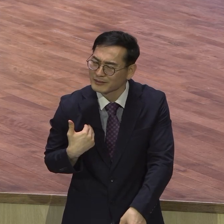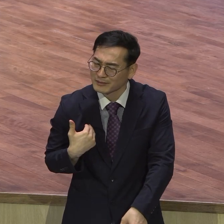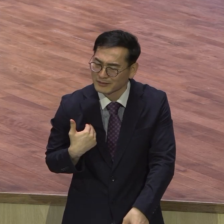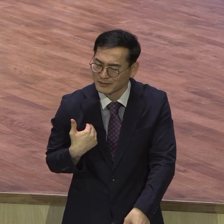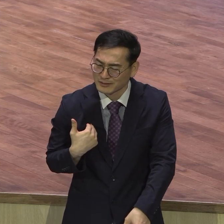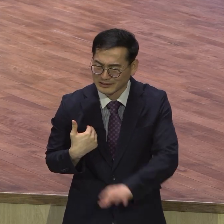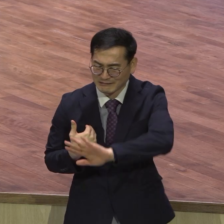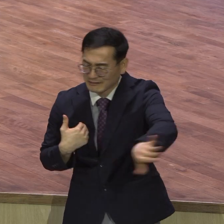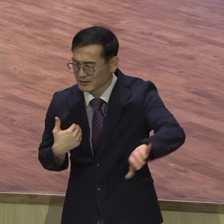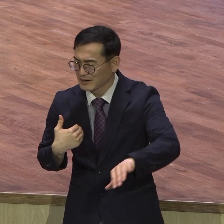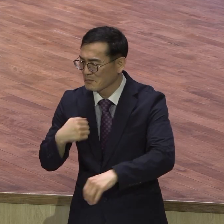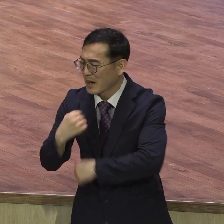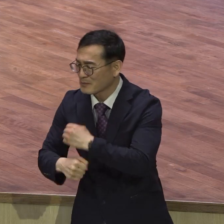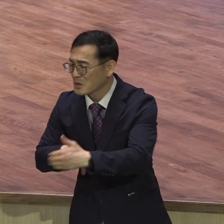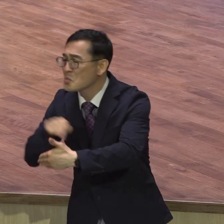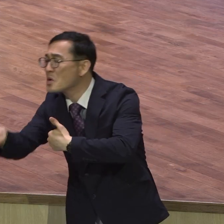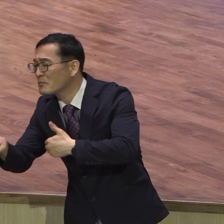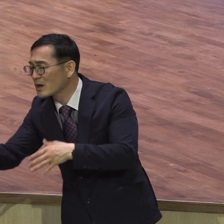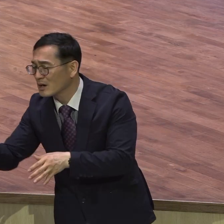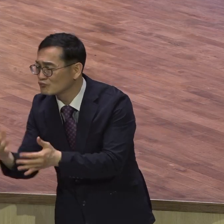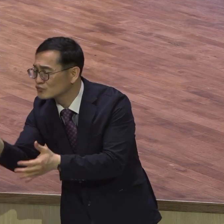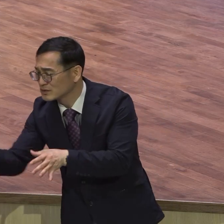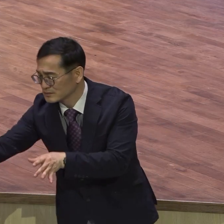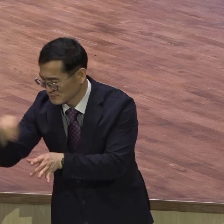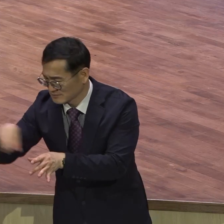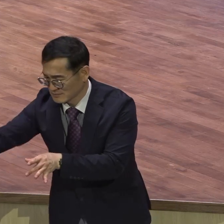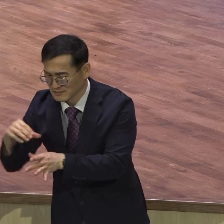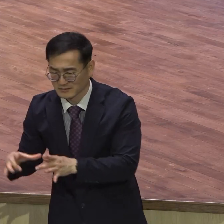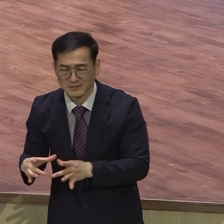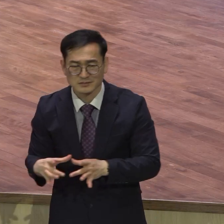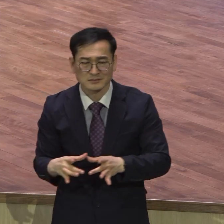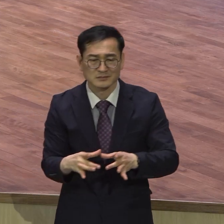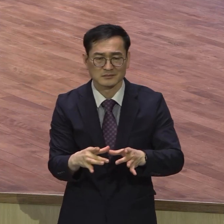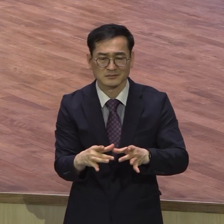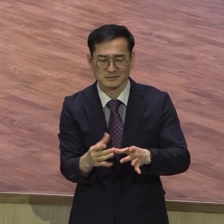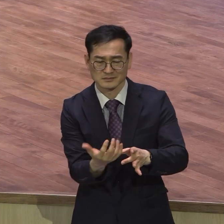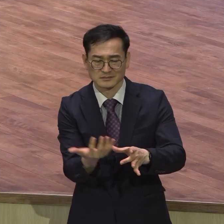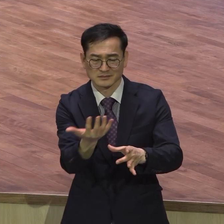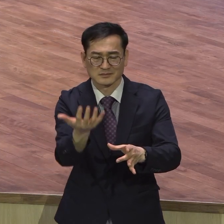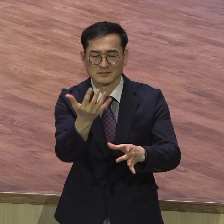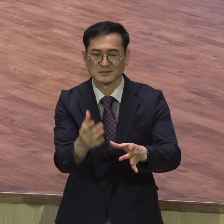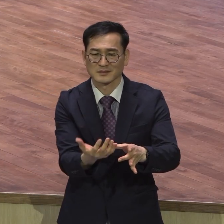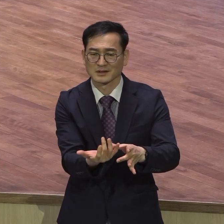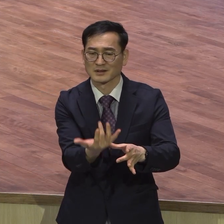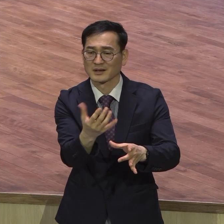마음대로 그냥 아무 불이나 가져와서 향을 피운 겁니다.